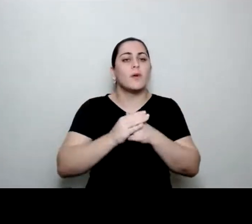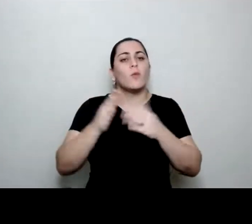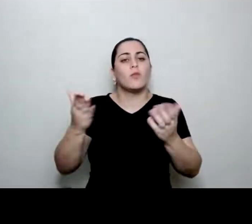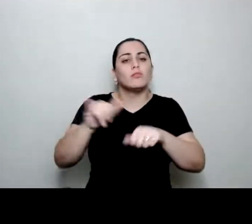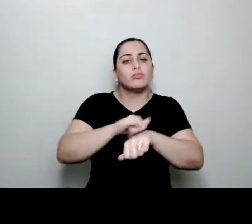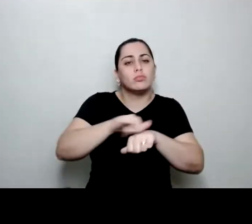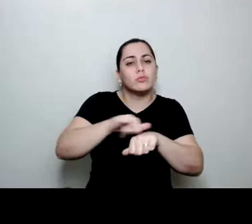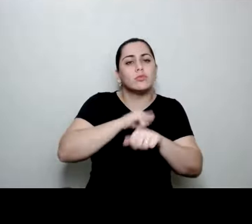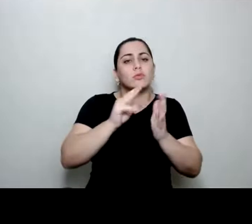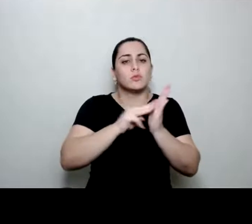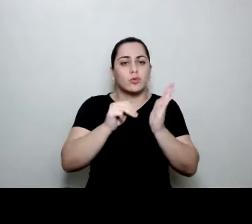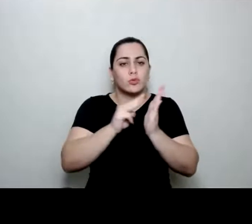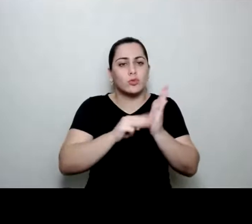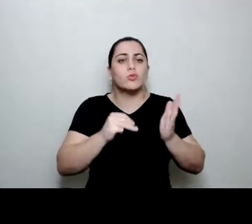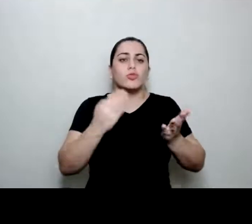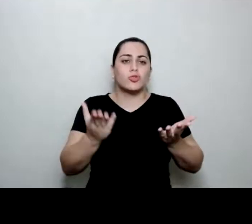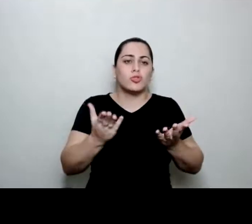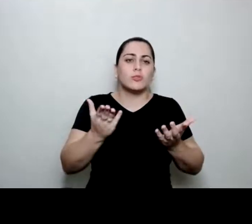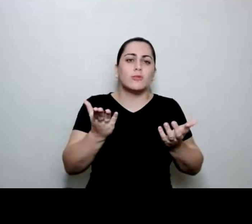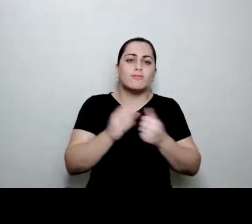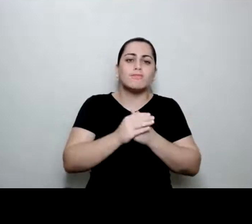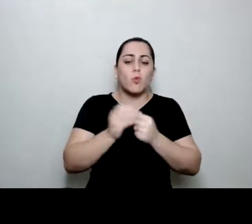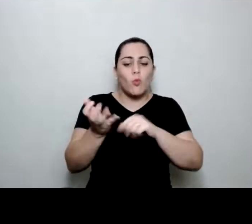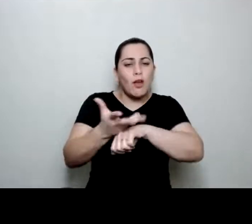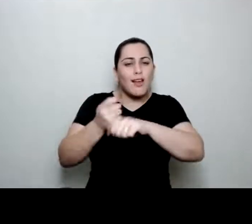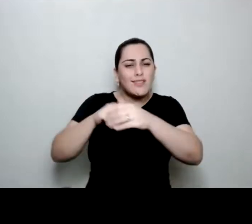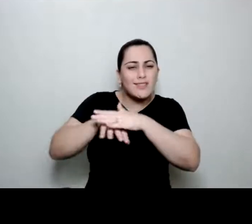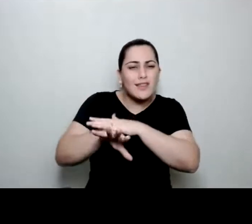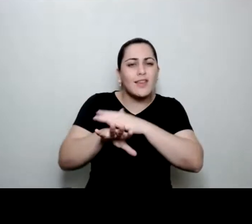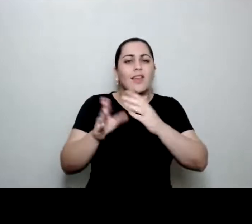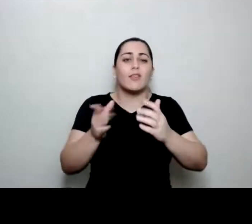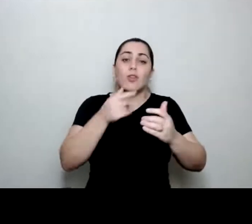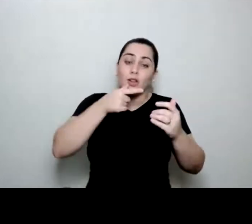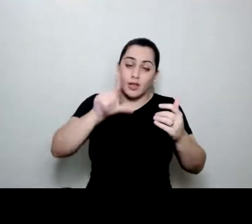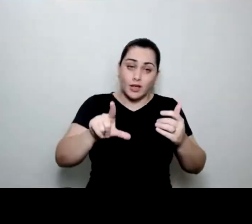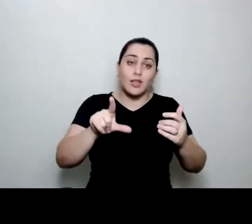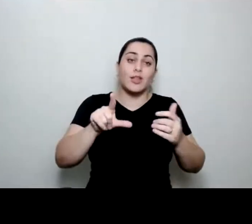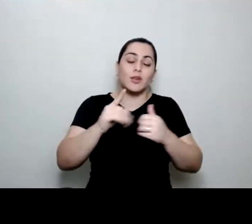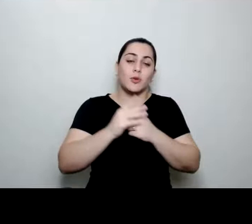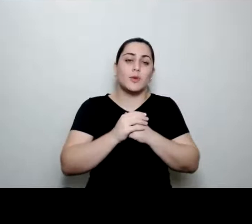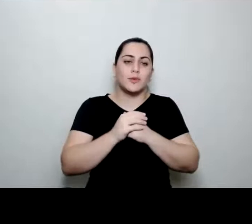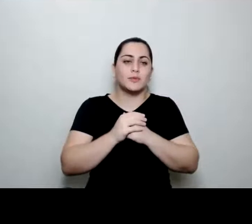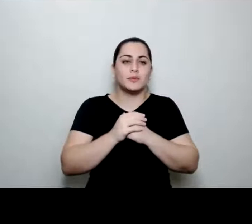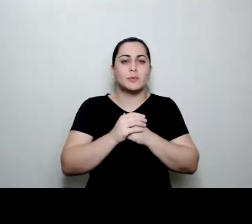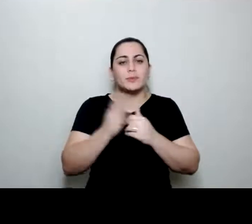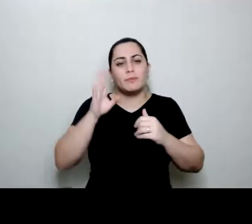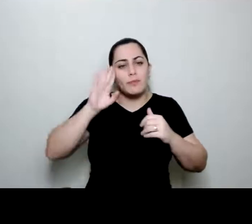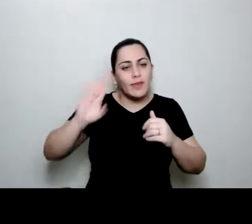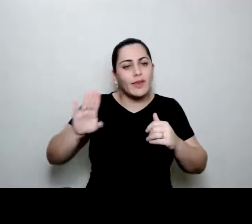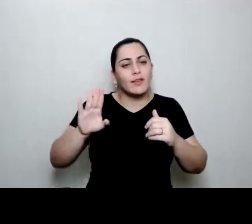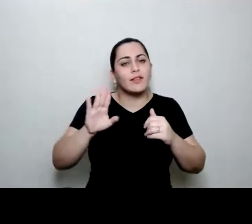estratégias metodológicas para lidar com esse tipo de acervo, né, de lidar com língua, né, de natureza